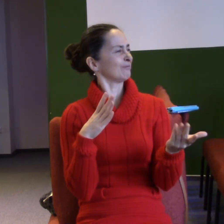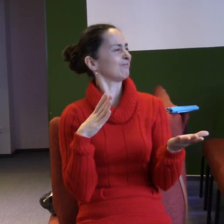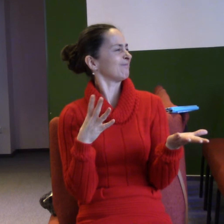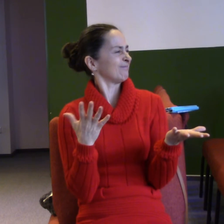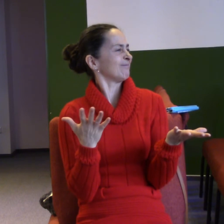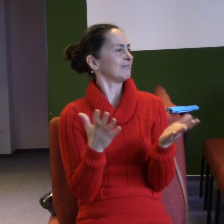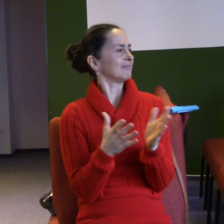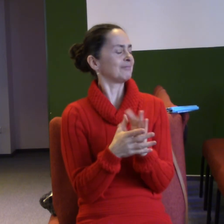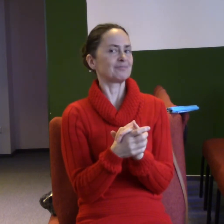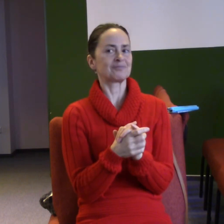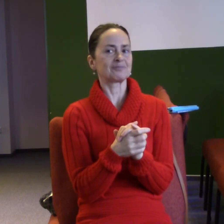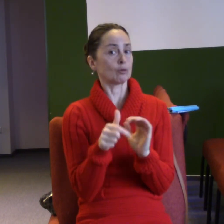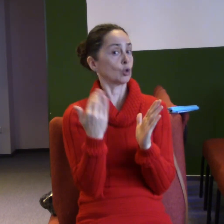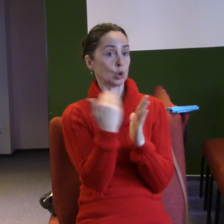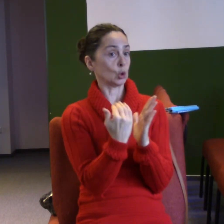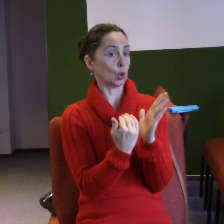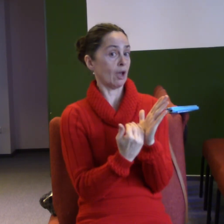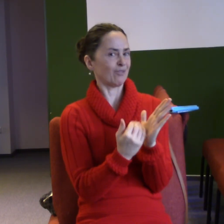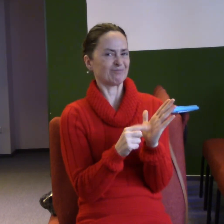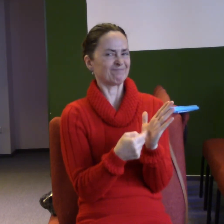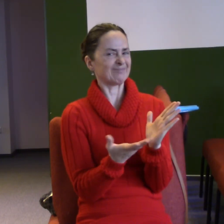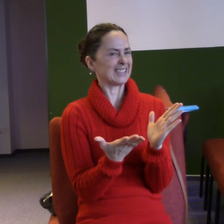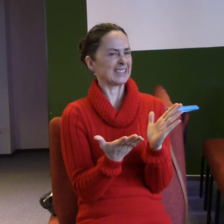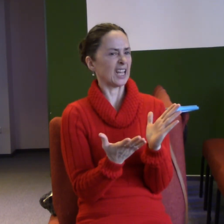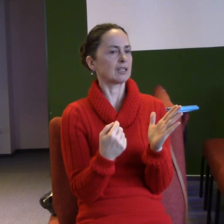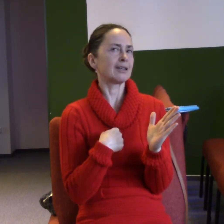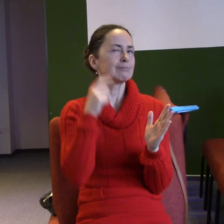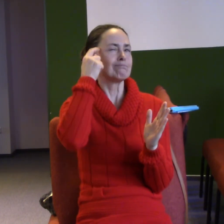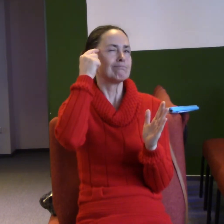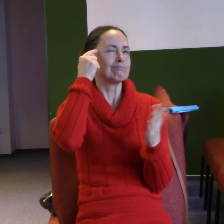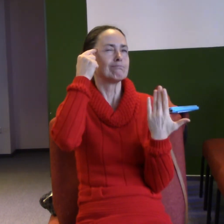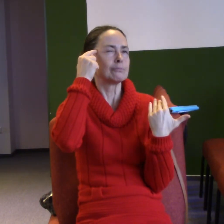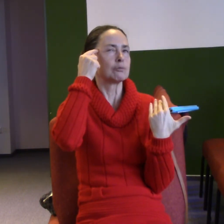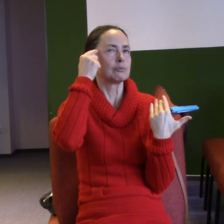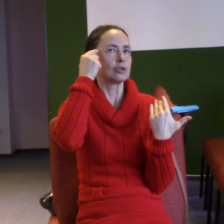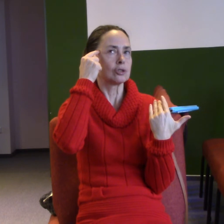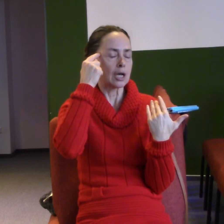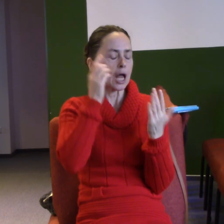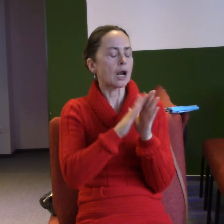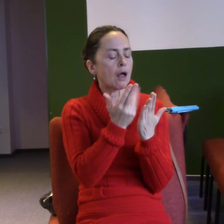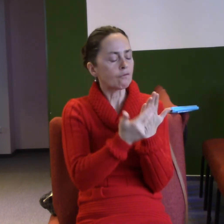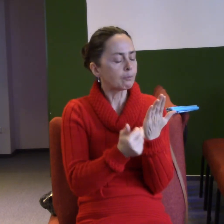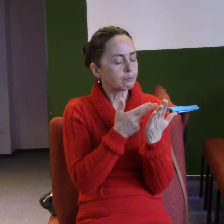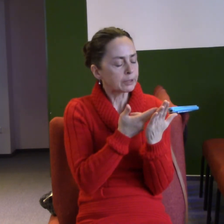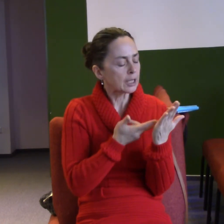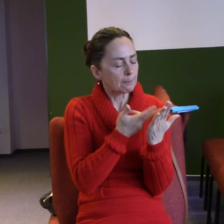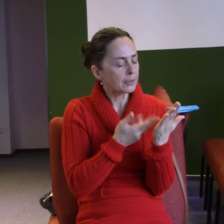A to není návod, ale když jsem nad tím přemýšlel a přemýšlel jsem nad tím, co znám z božího slova, tak jsem dostupil jak závěru, že to